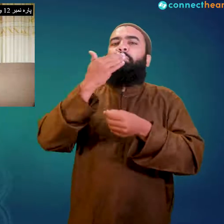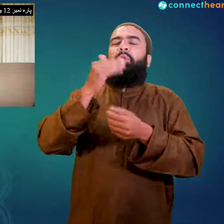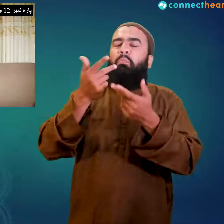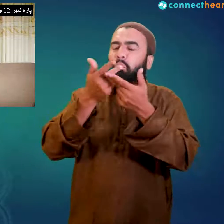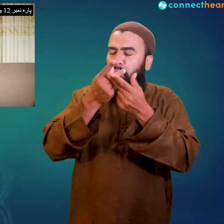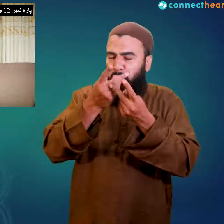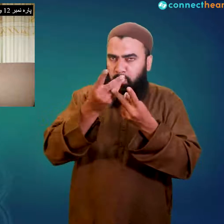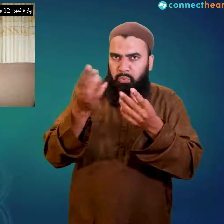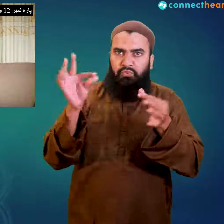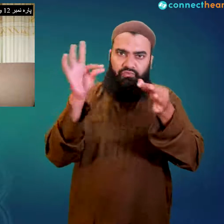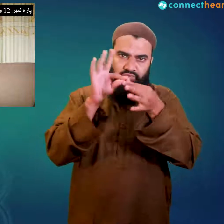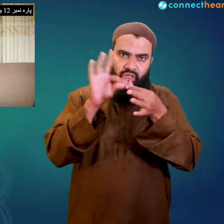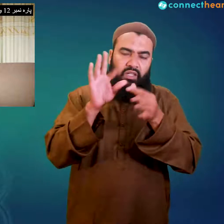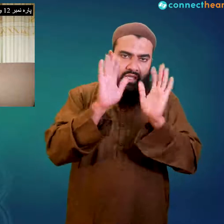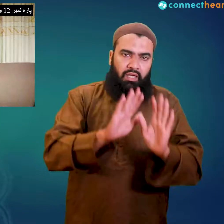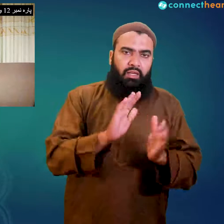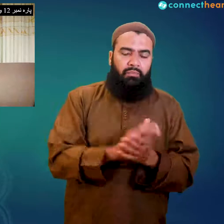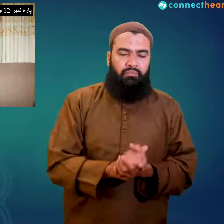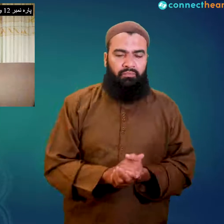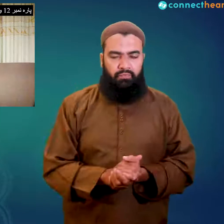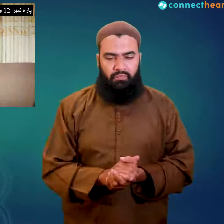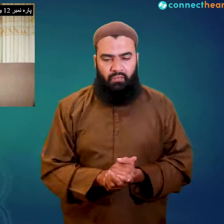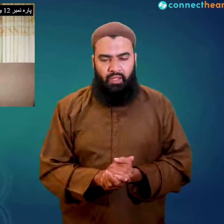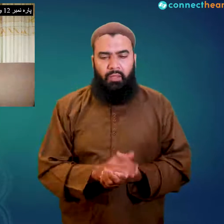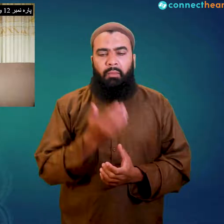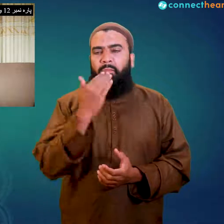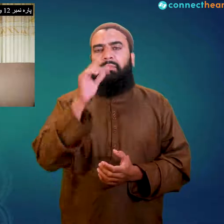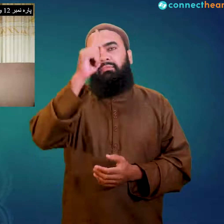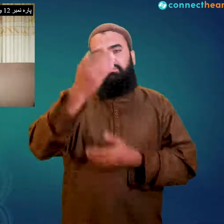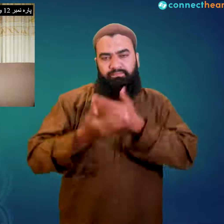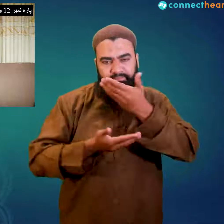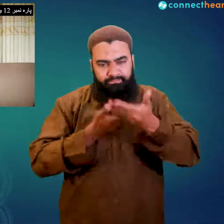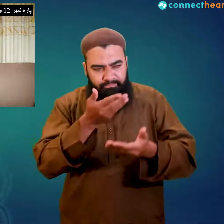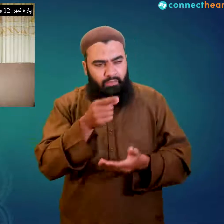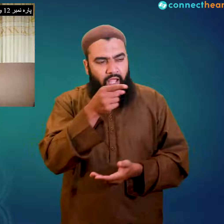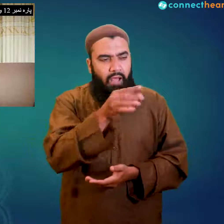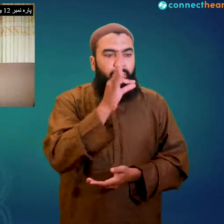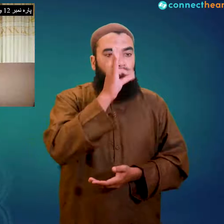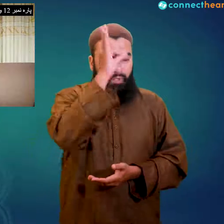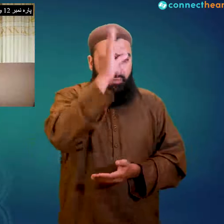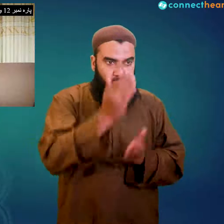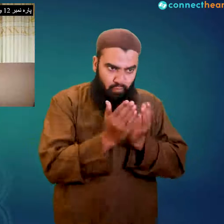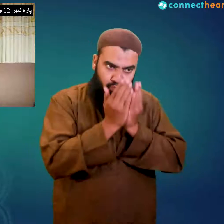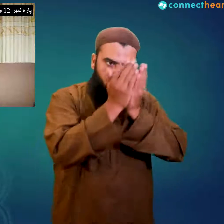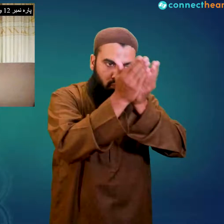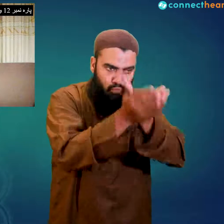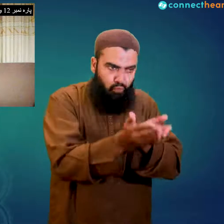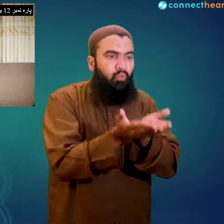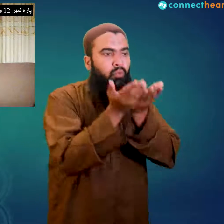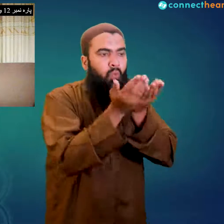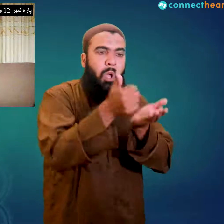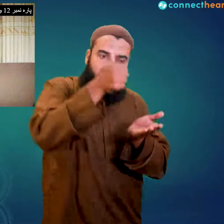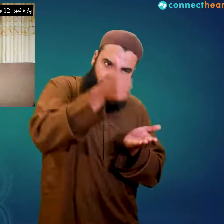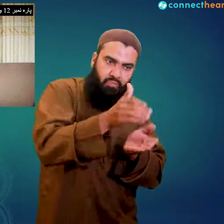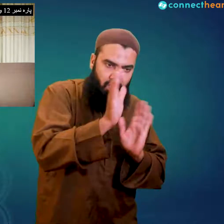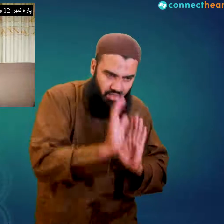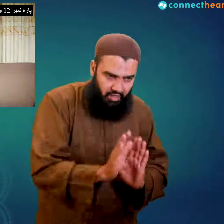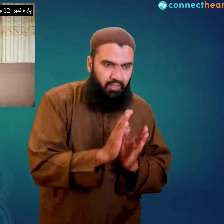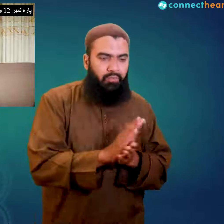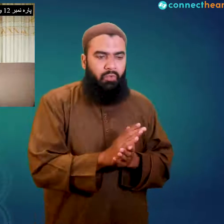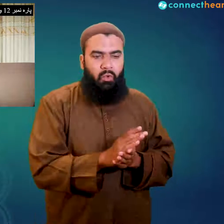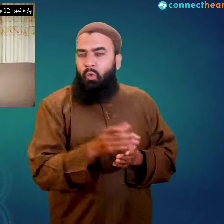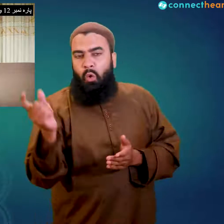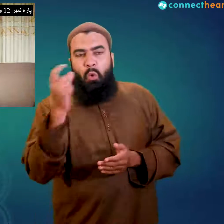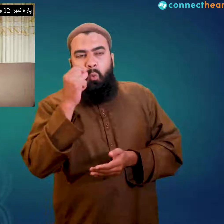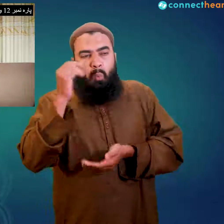طرح کی مثالیں قرآن مجید کے اندر موجود ہیں۔ تو اللہ رب العزت نے نوح علیہ الصلاۃ والسلام کو تنبیہ فرمائی